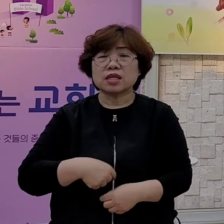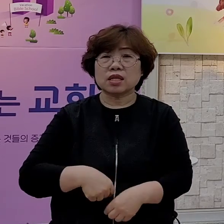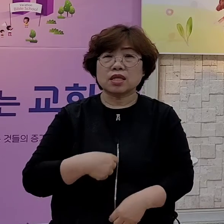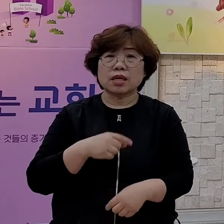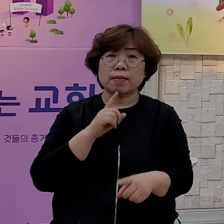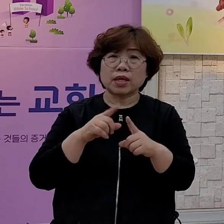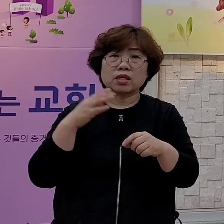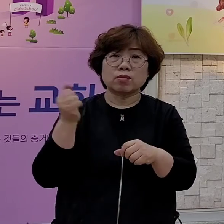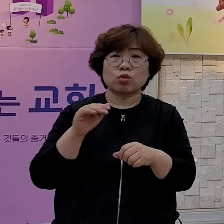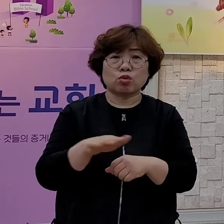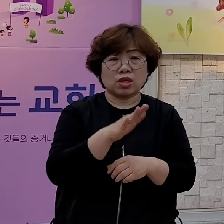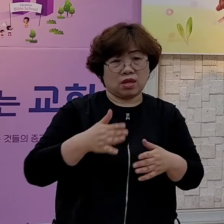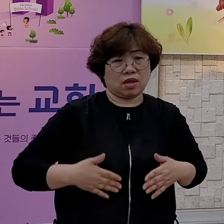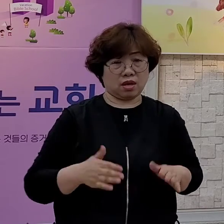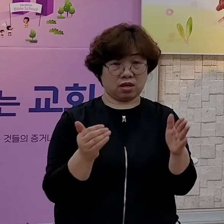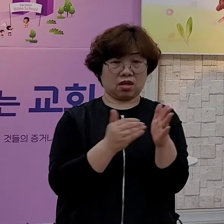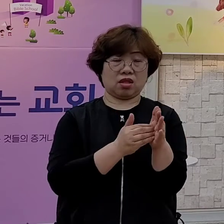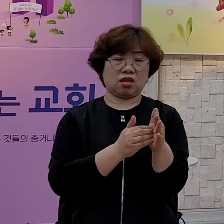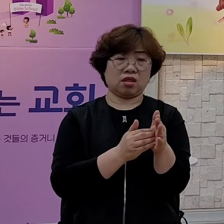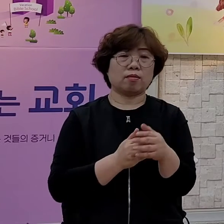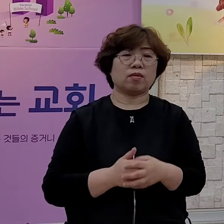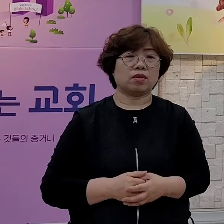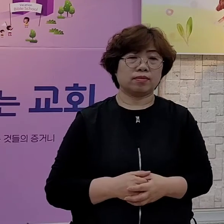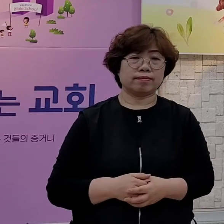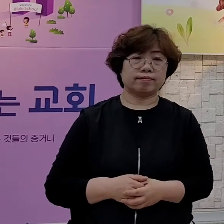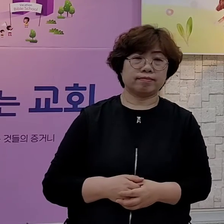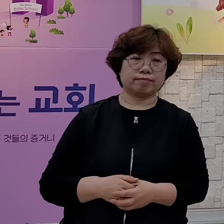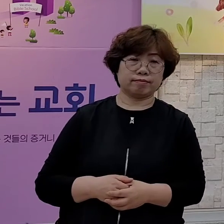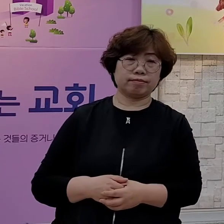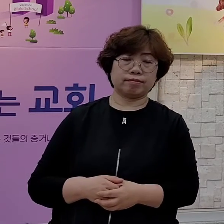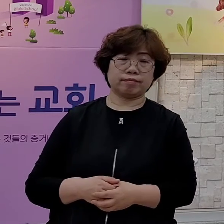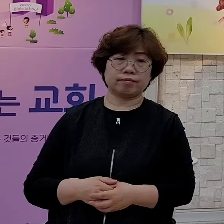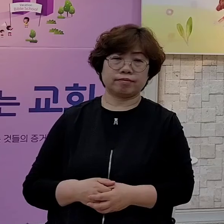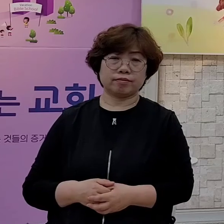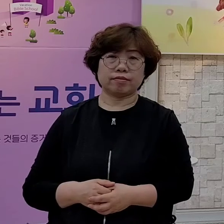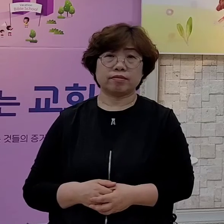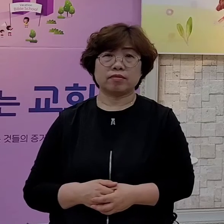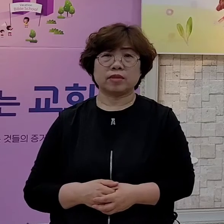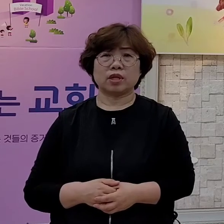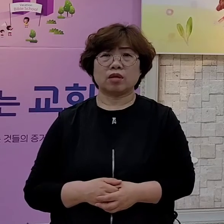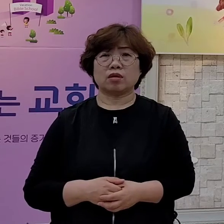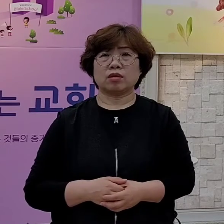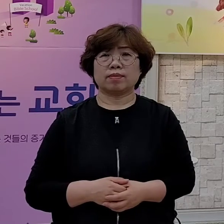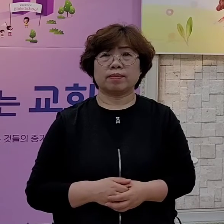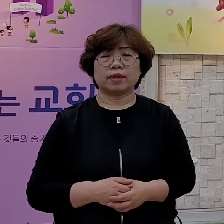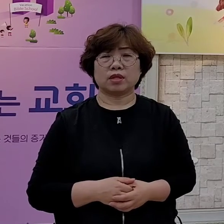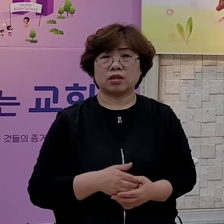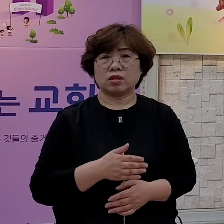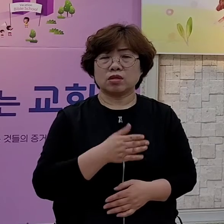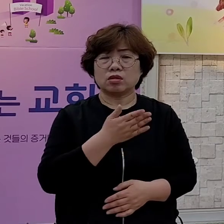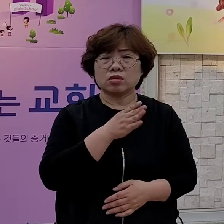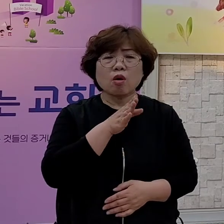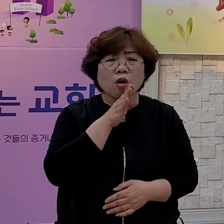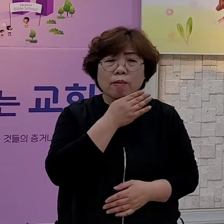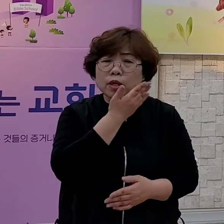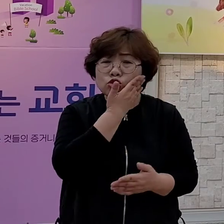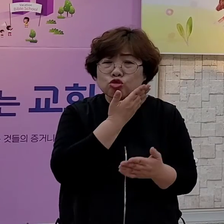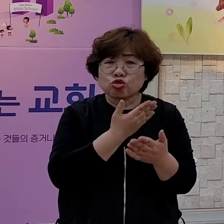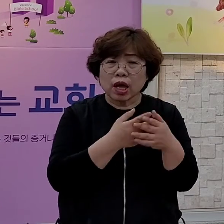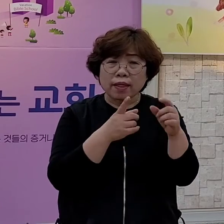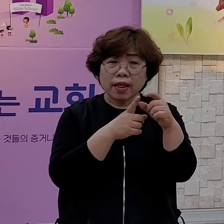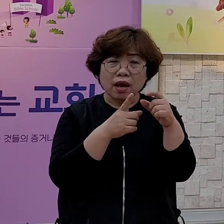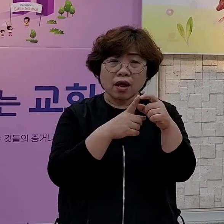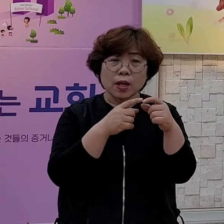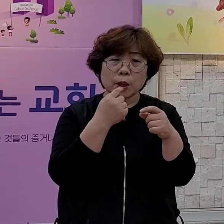낳으셨느니라. 아멘. 여러분, 여기에 정말 중요한 제가 문구를 노란색으로 이렇게